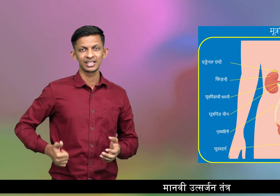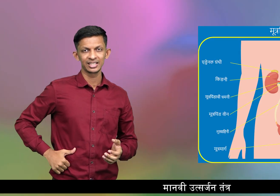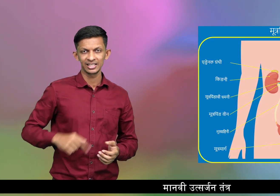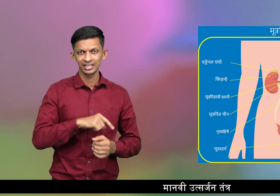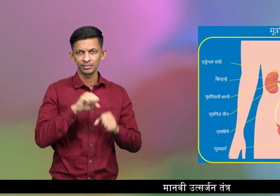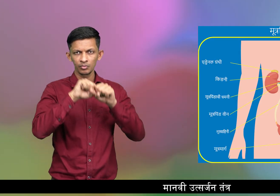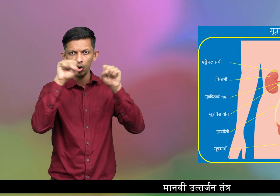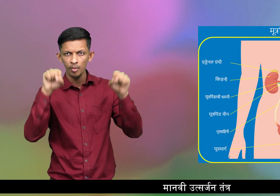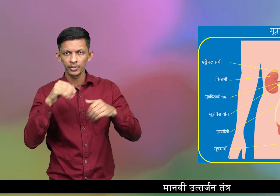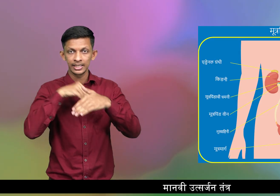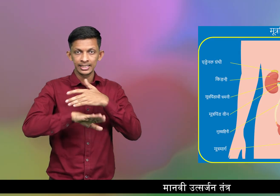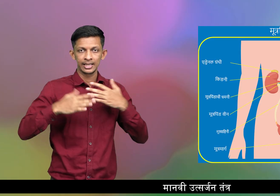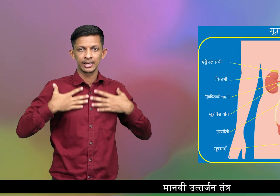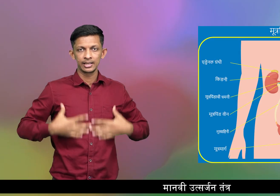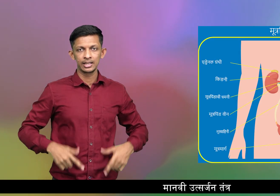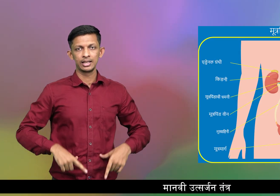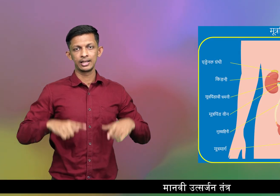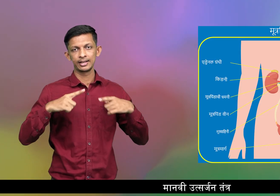मानवी उत्सर्जन तंत्र.